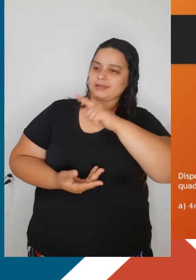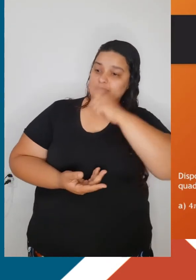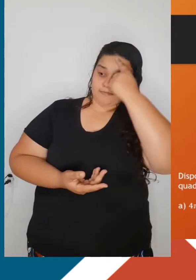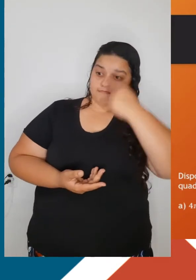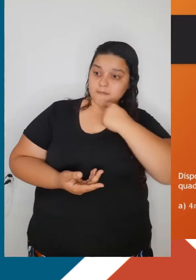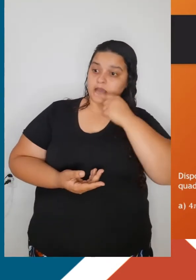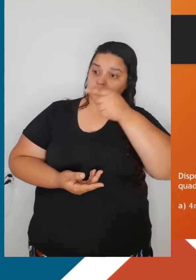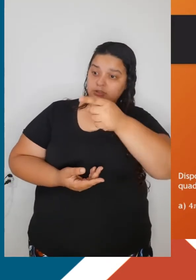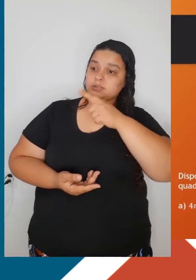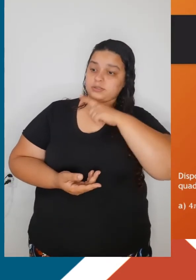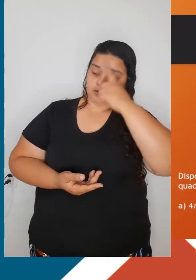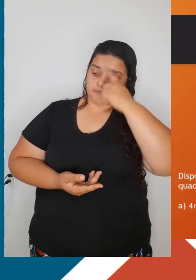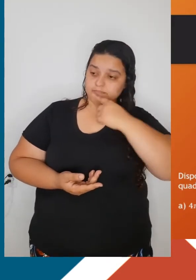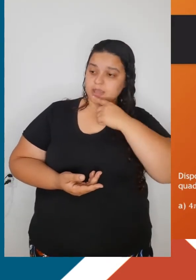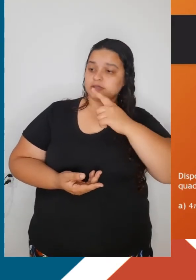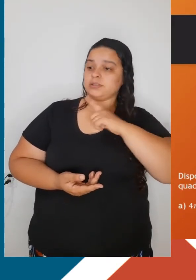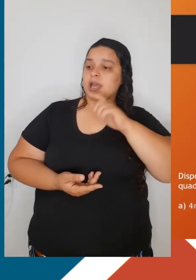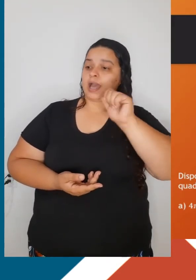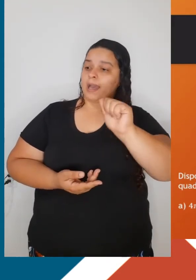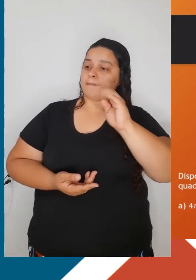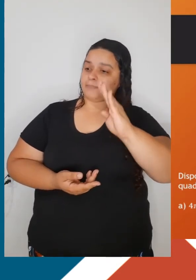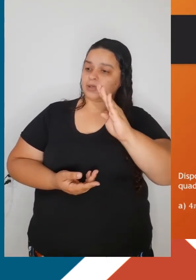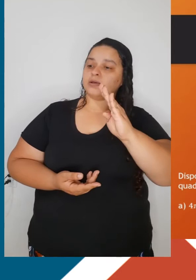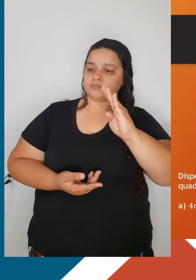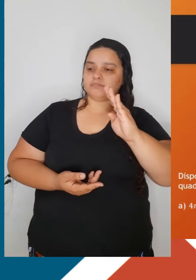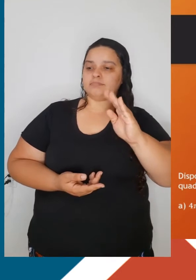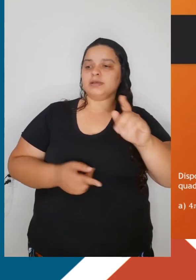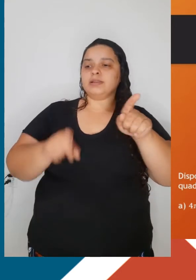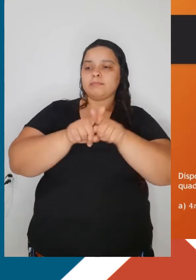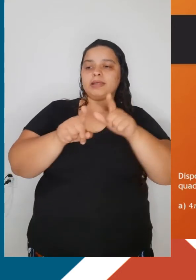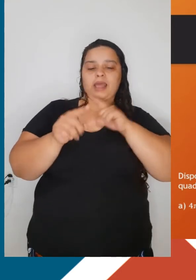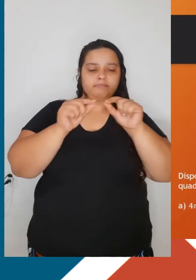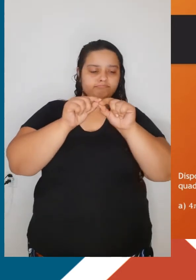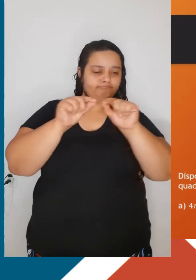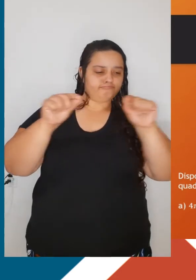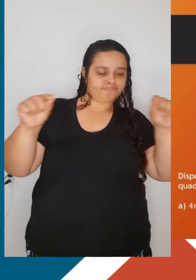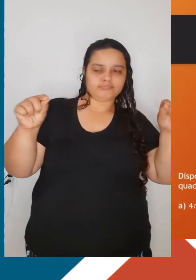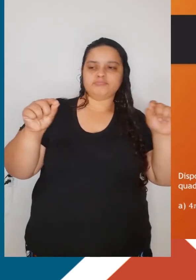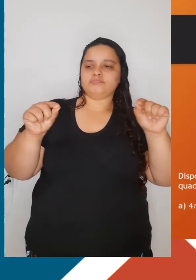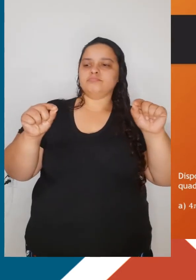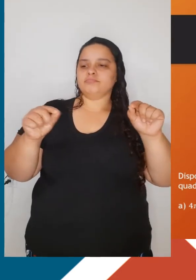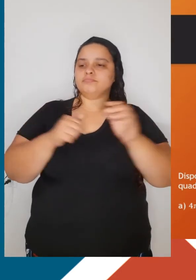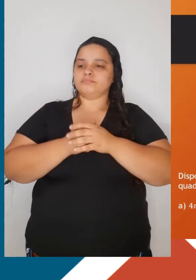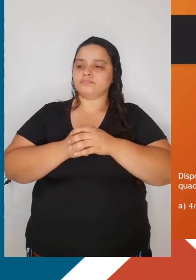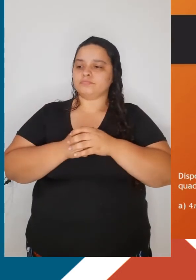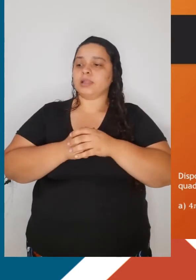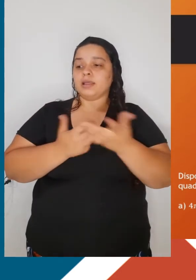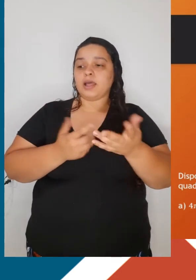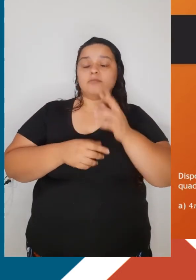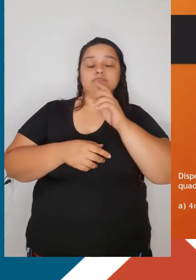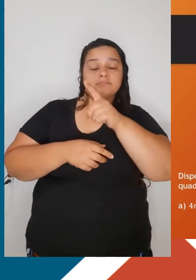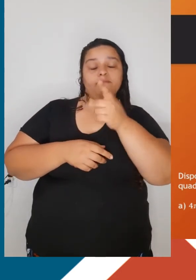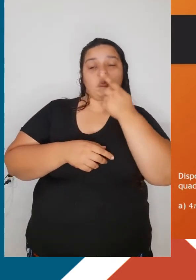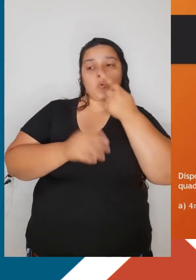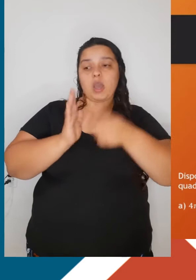ver na imagem o segmento AB tangente ao círculo do chafariz que o engenheiro mediu, resultando em